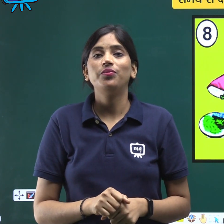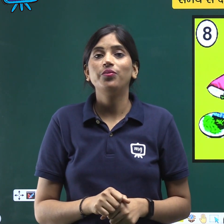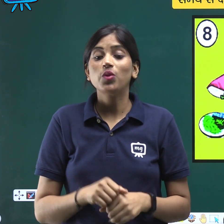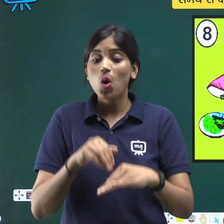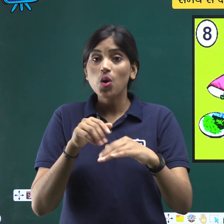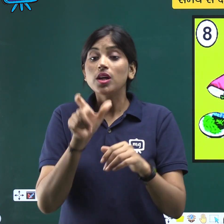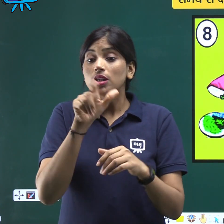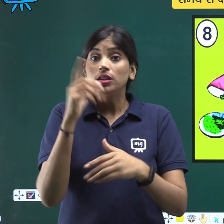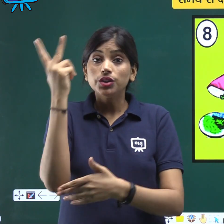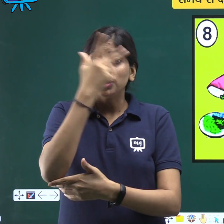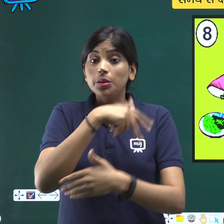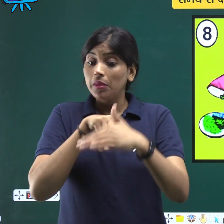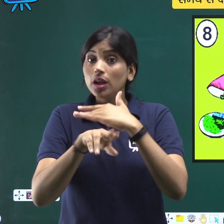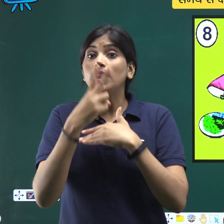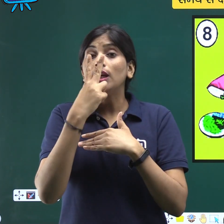उसमें देखो,